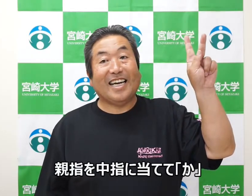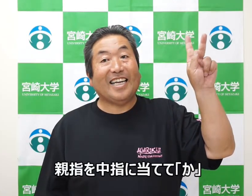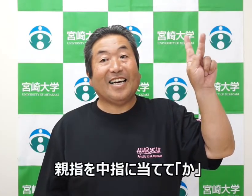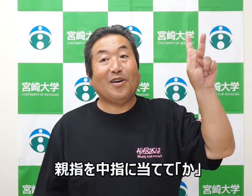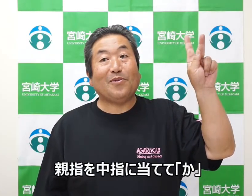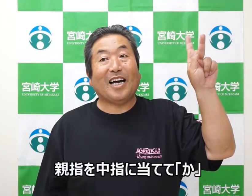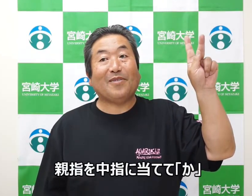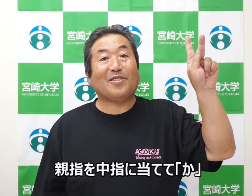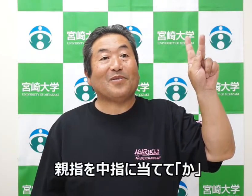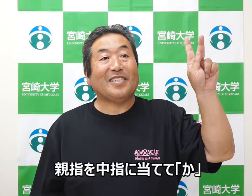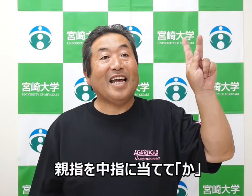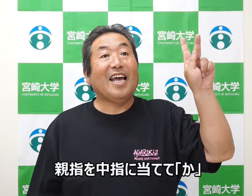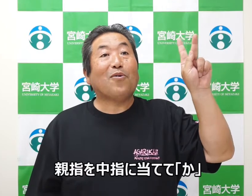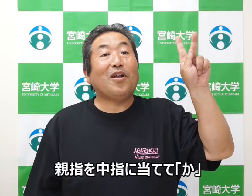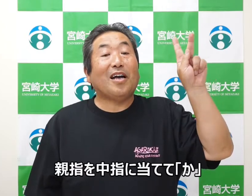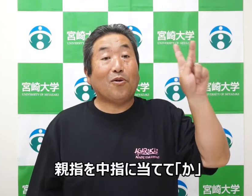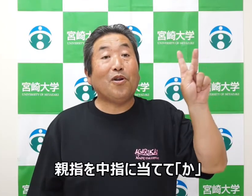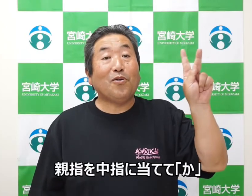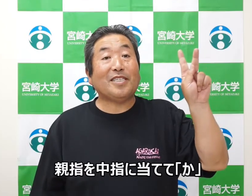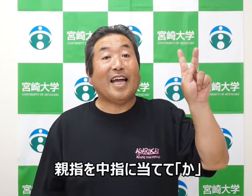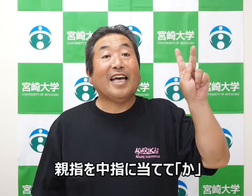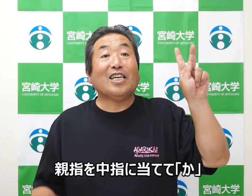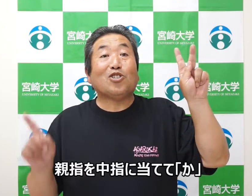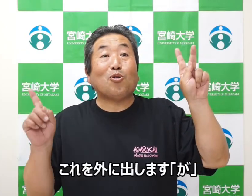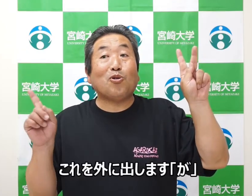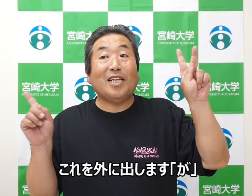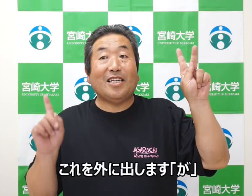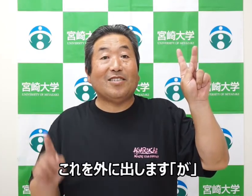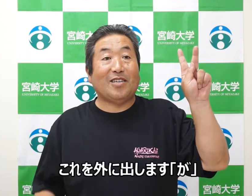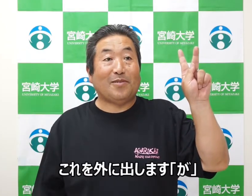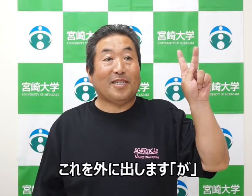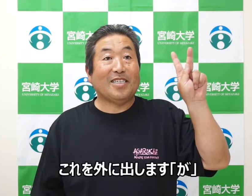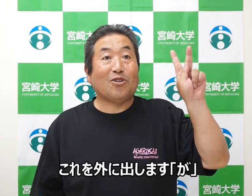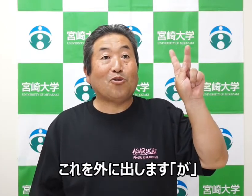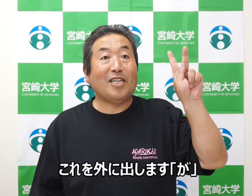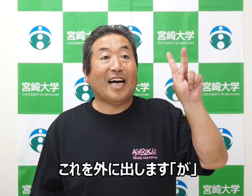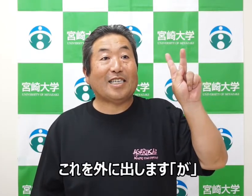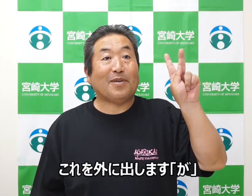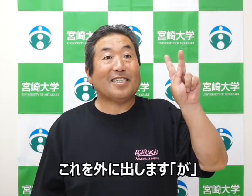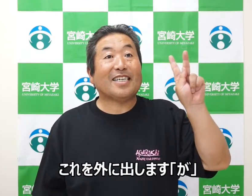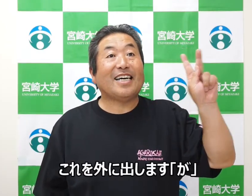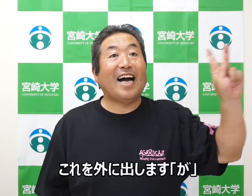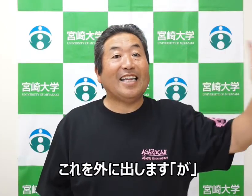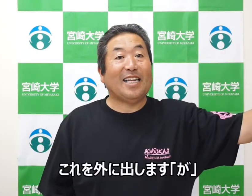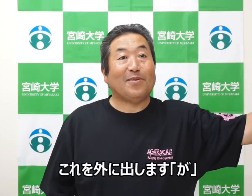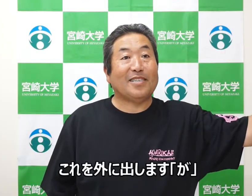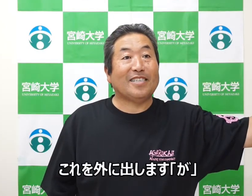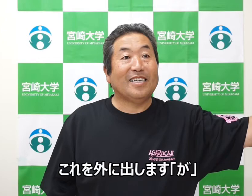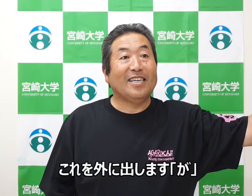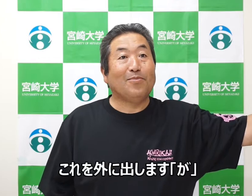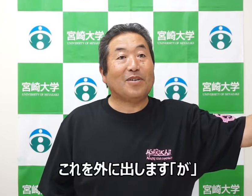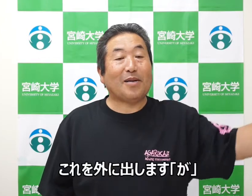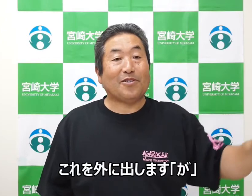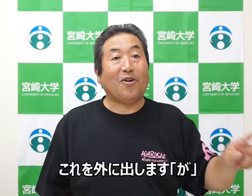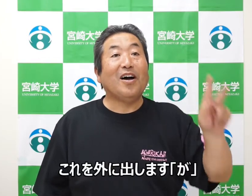親指中指ですけどですね。これをですね、外に出します。外に流します。ガーってなります。もう一回いきますよ。